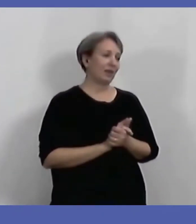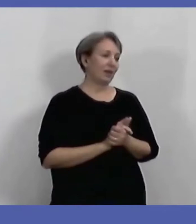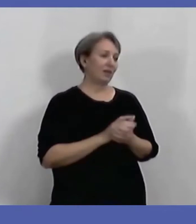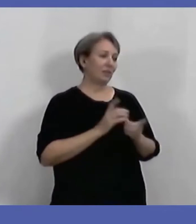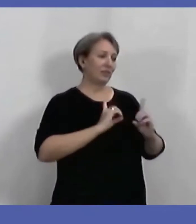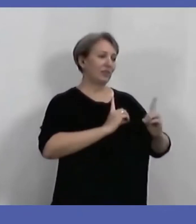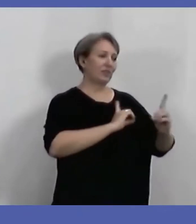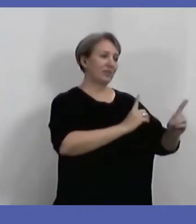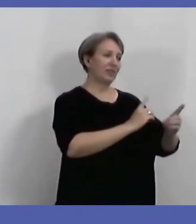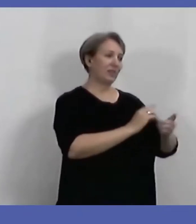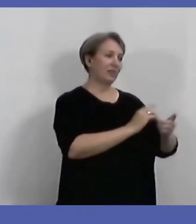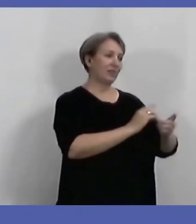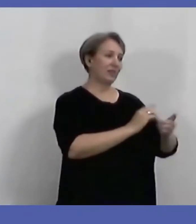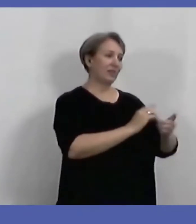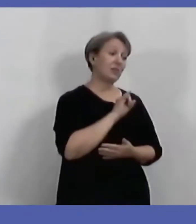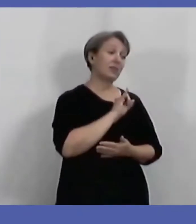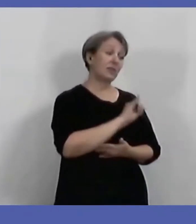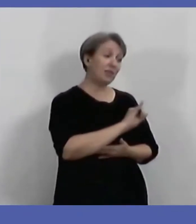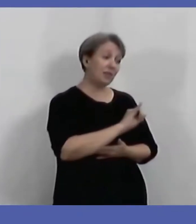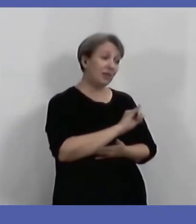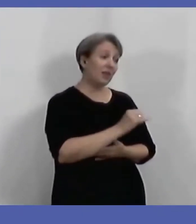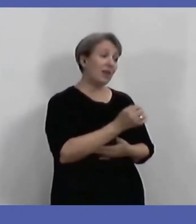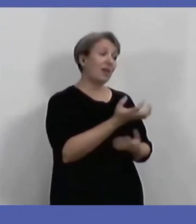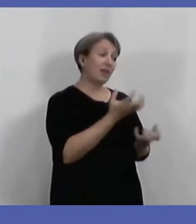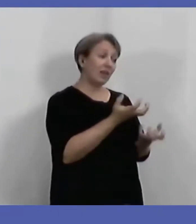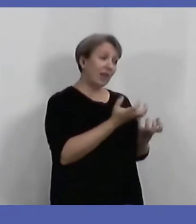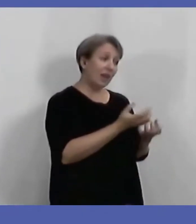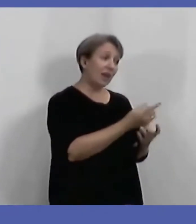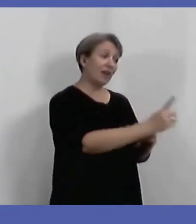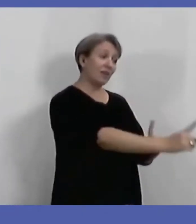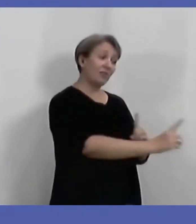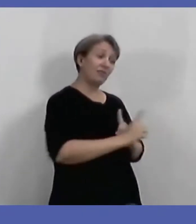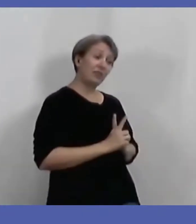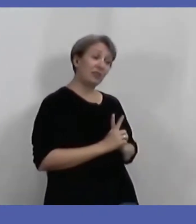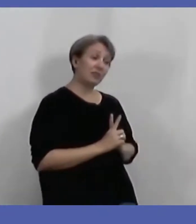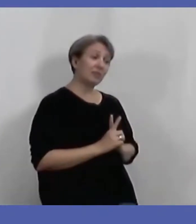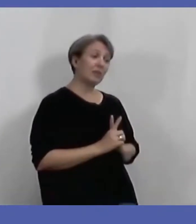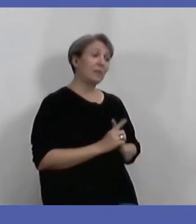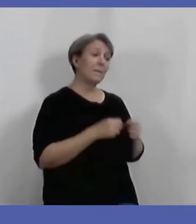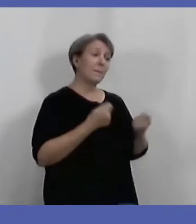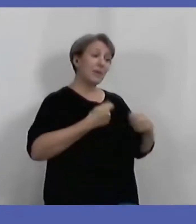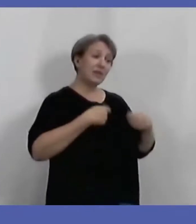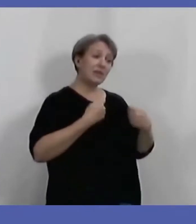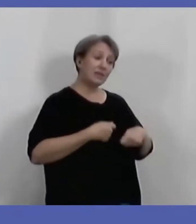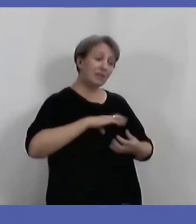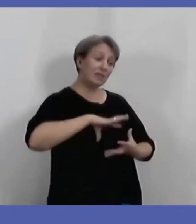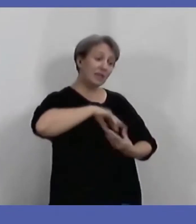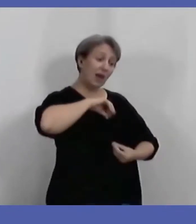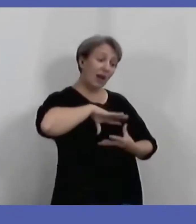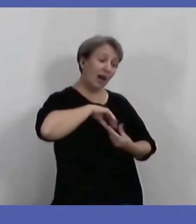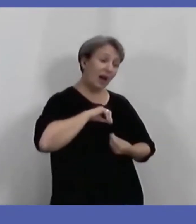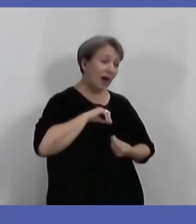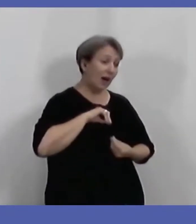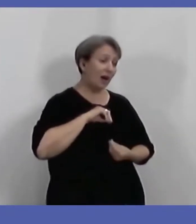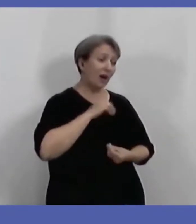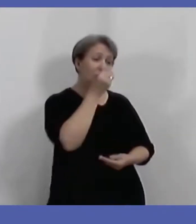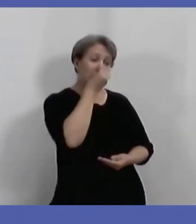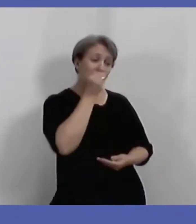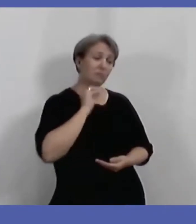se alguém quer vir após mim, a si mesmo se negue, tome sua cruz